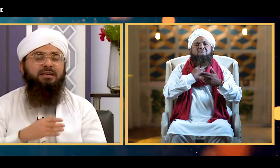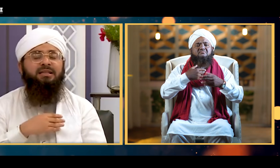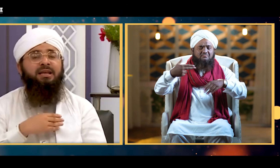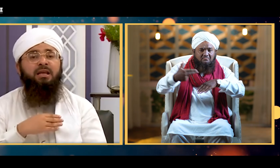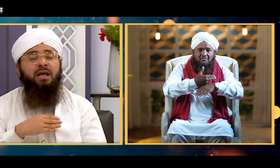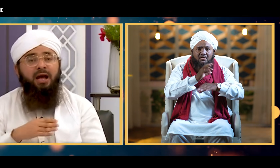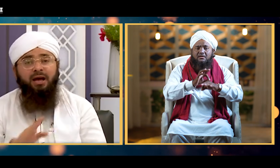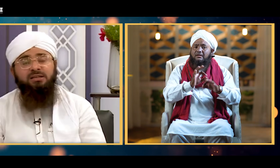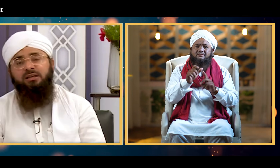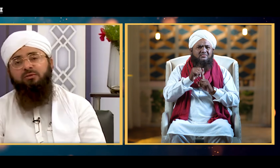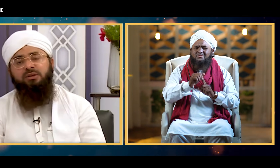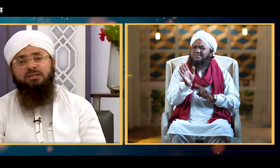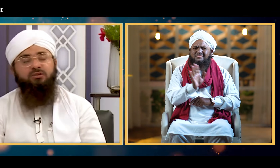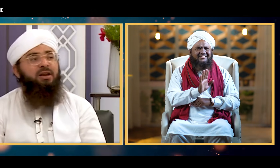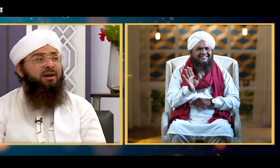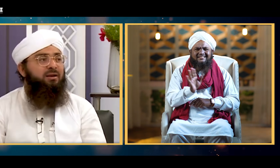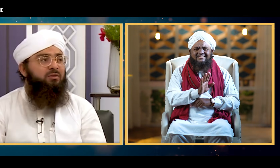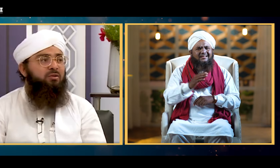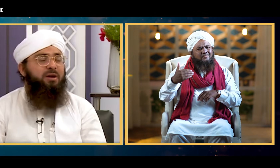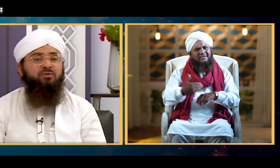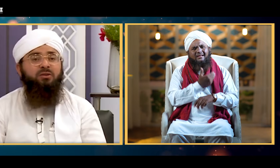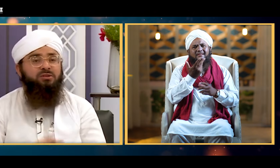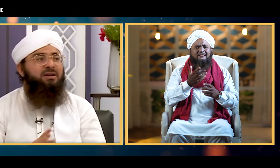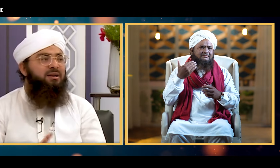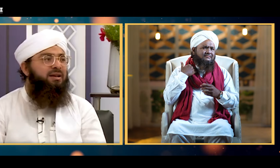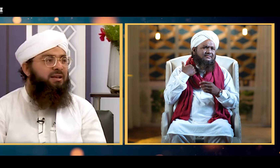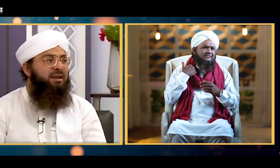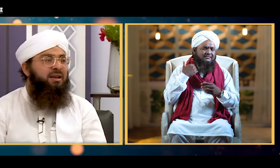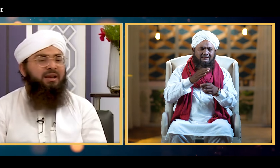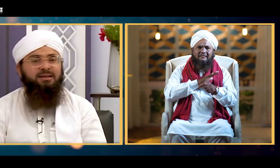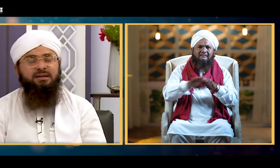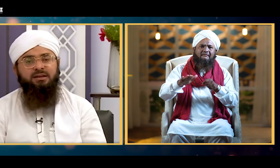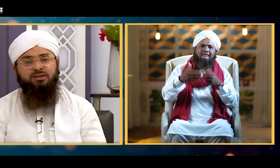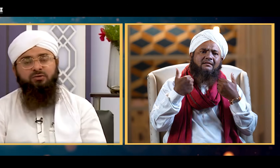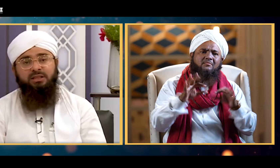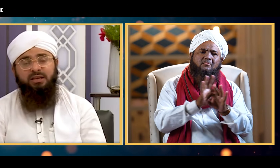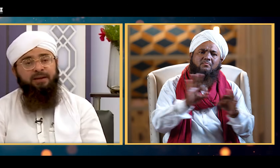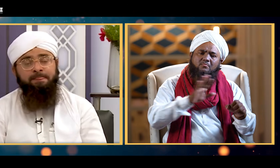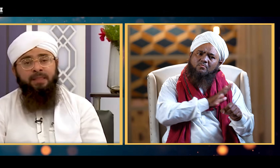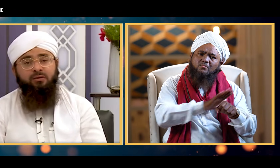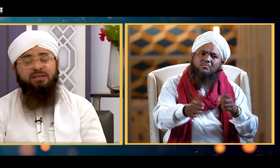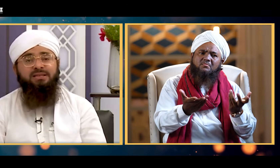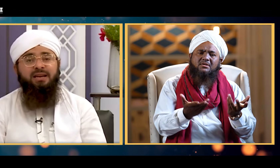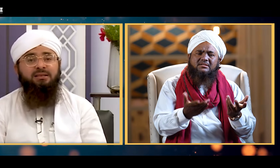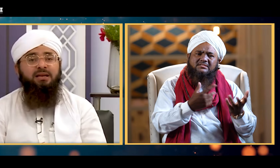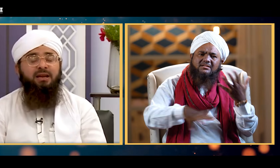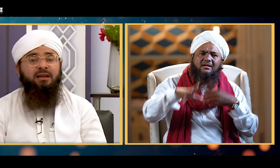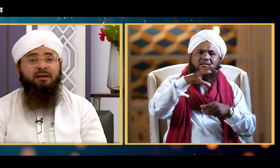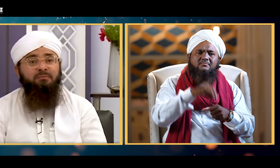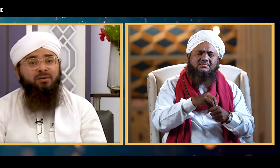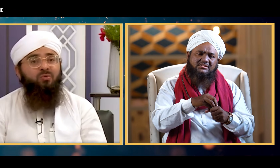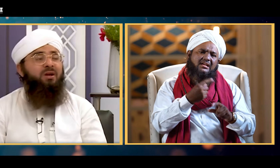تک لے جاتے ہیں، حاجت نہیں ہوتی اس کی جو یہ کر رہے ہوتے ہیں، اور بعض اوقات تو سر کٹ جاتا ہے، ایسی کنڈیشن ہو جاتی ہے۔ تو یہ سارے کے